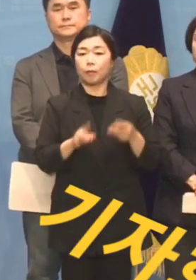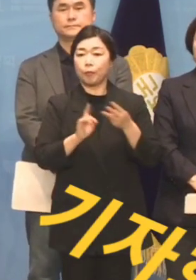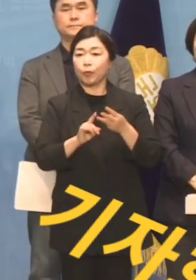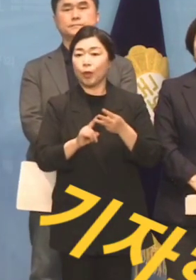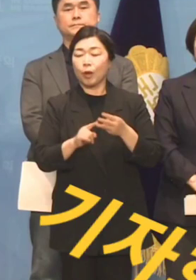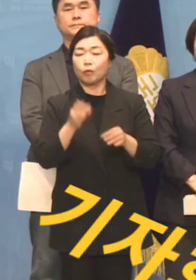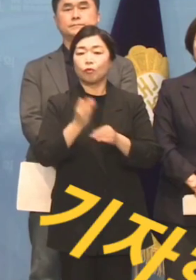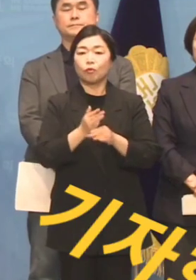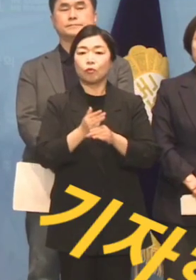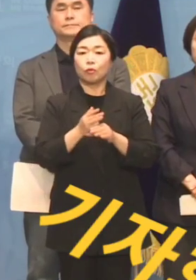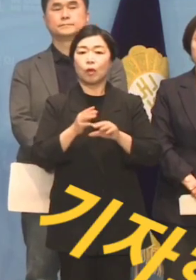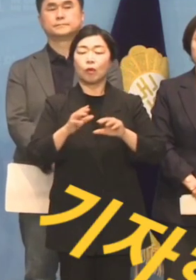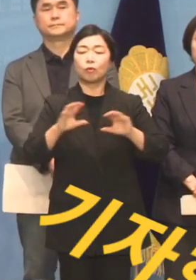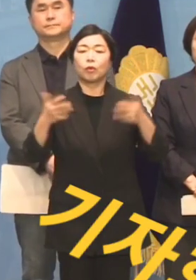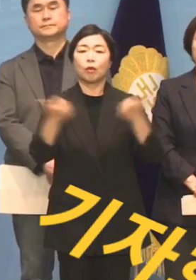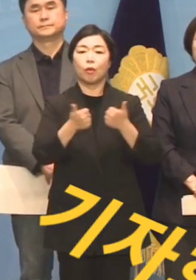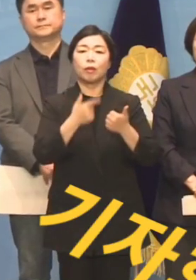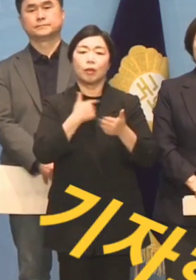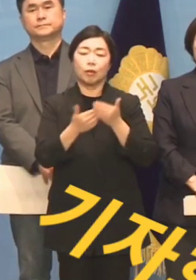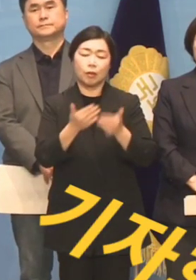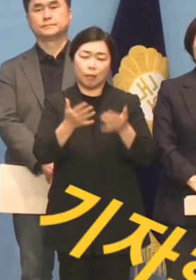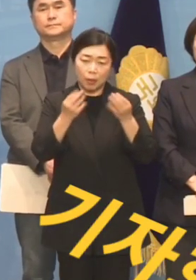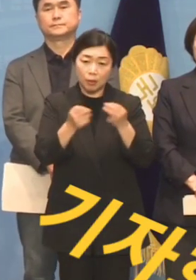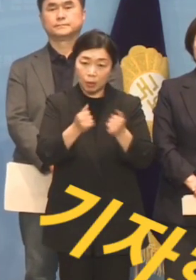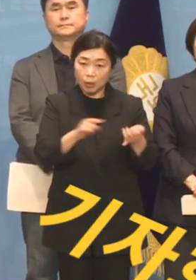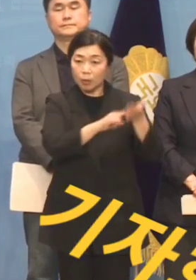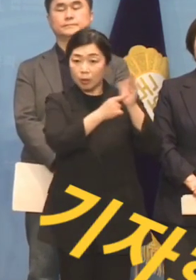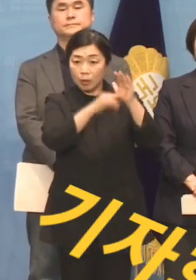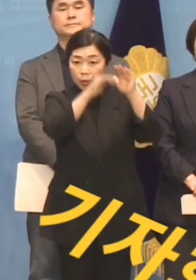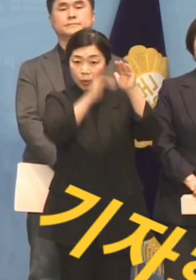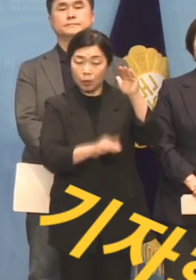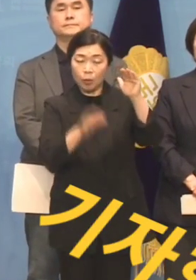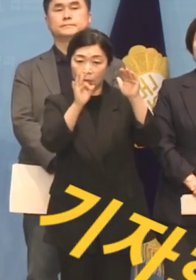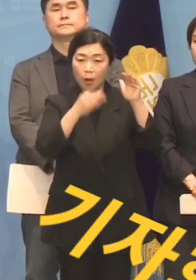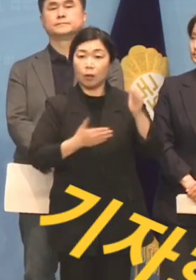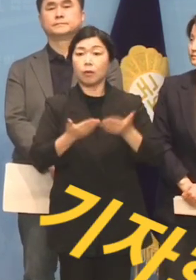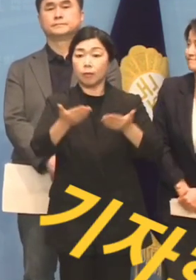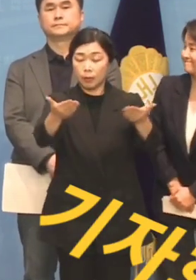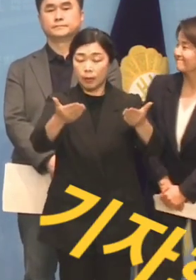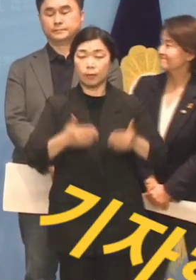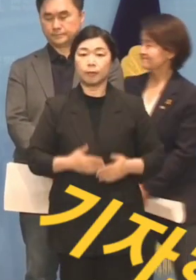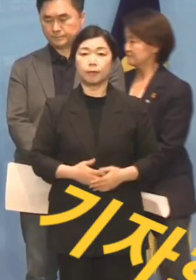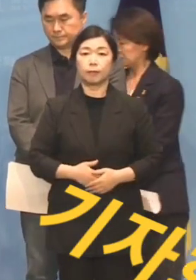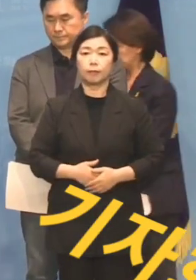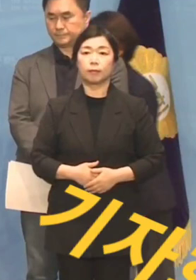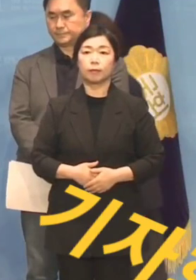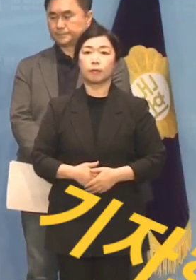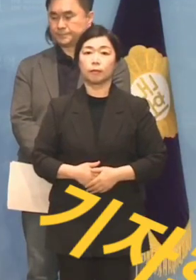3당의 중진 의원님들께서 기자회견문 발표를 통해서 말씀 올리겠습니다. 고맙습니다.